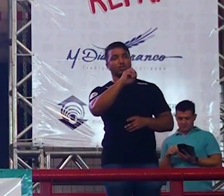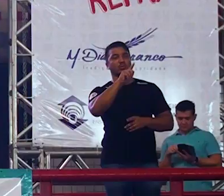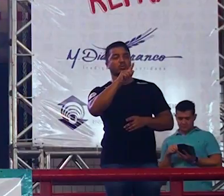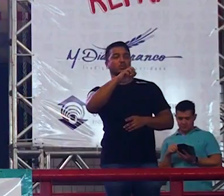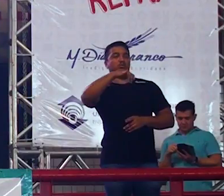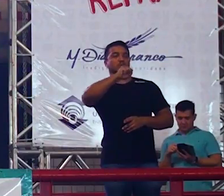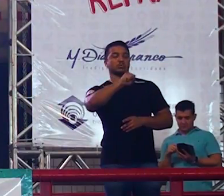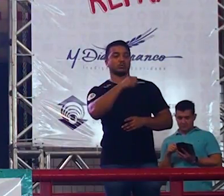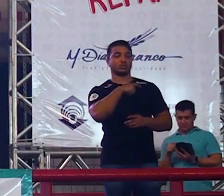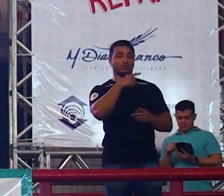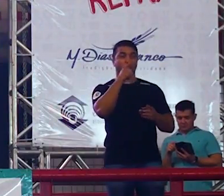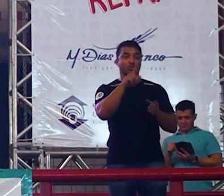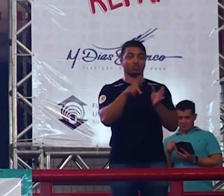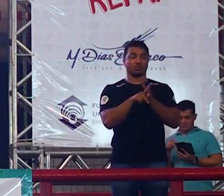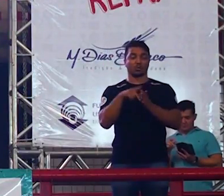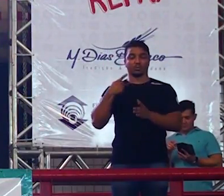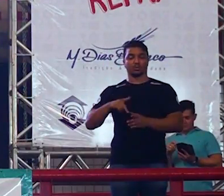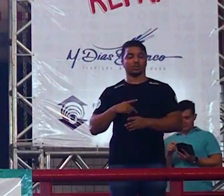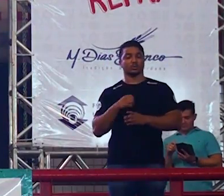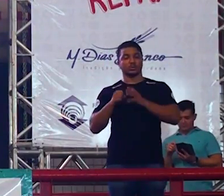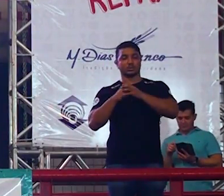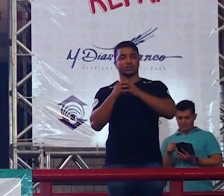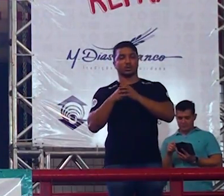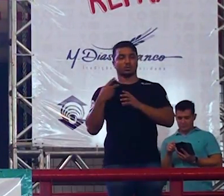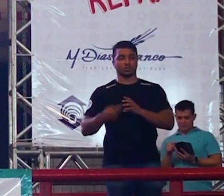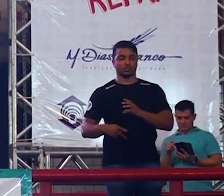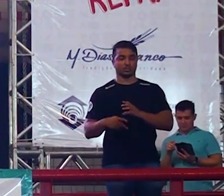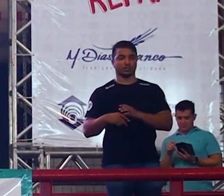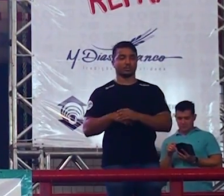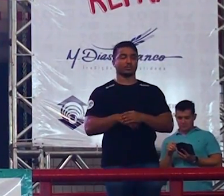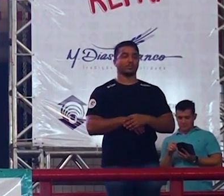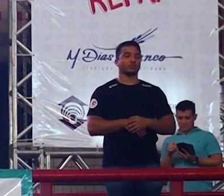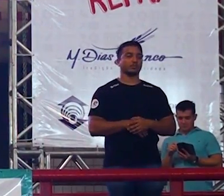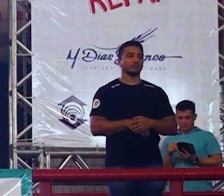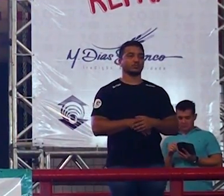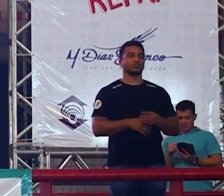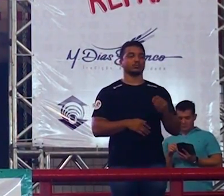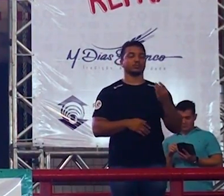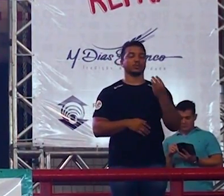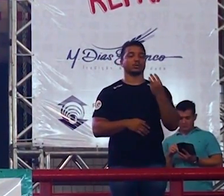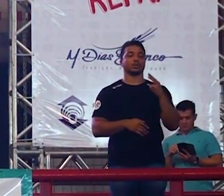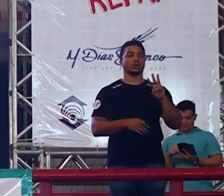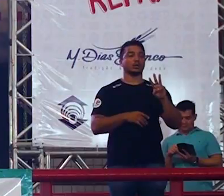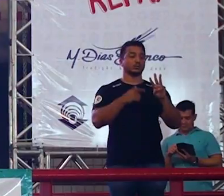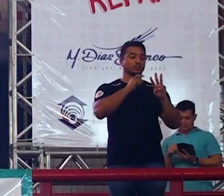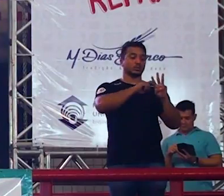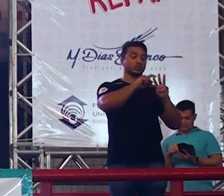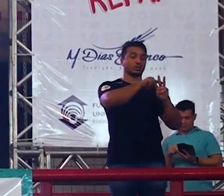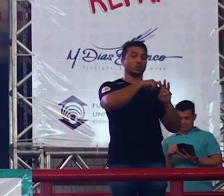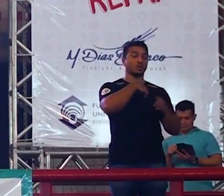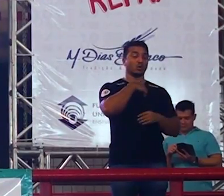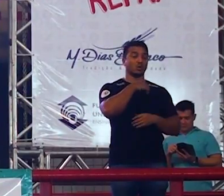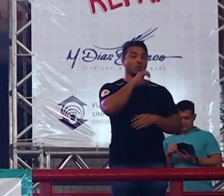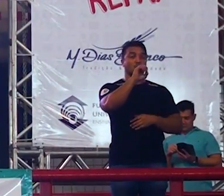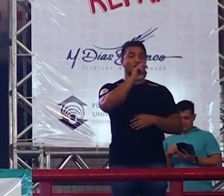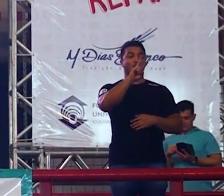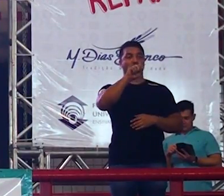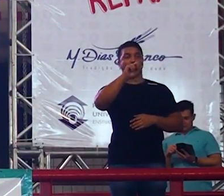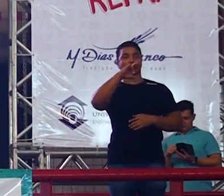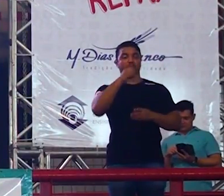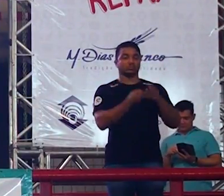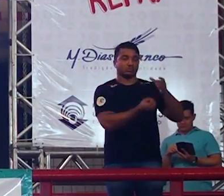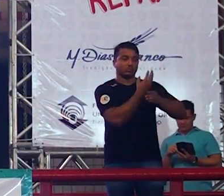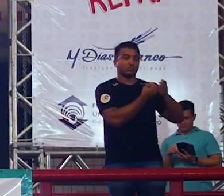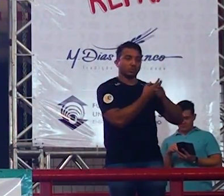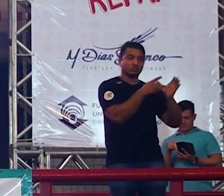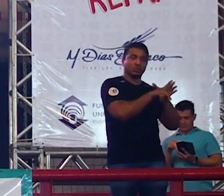células intersticiais. 3. Os ovários produzem os ovócitos e